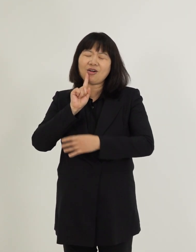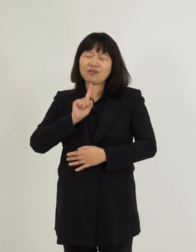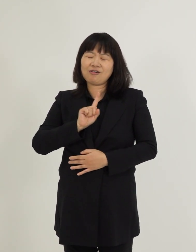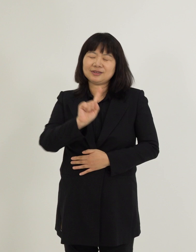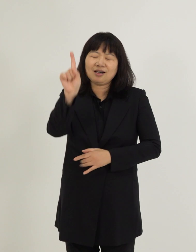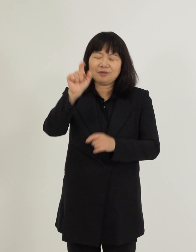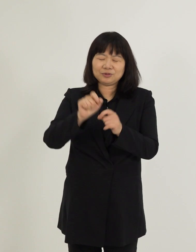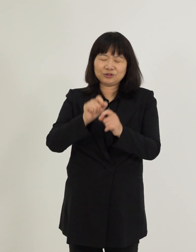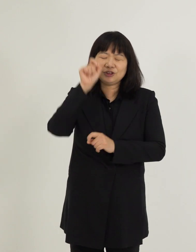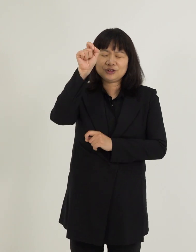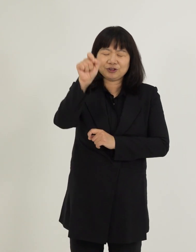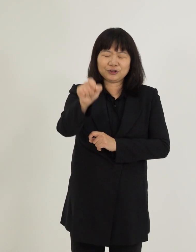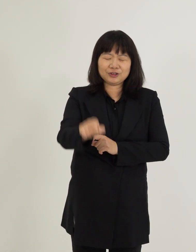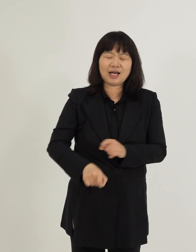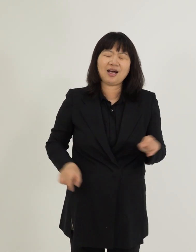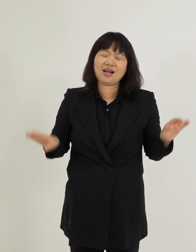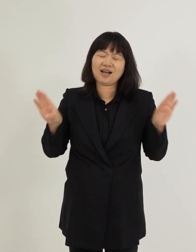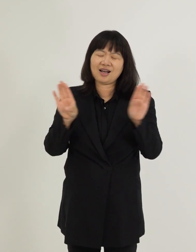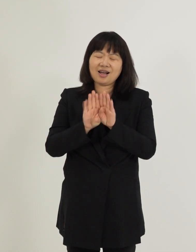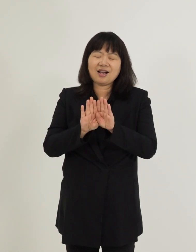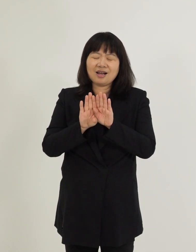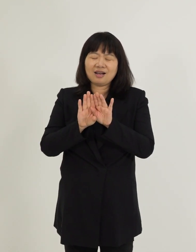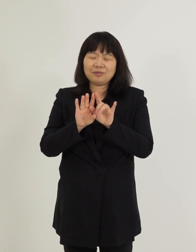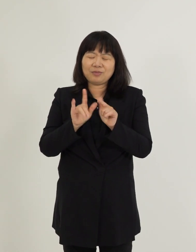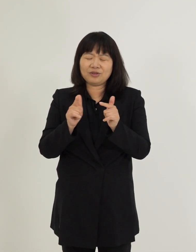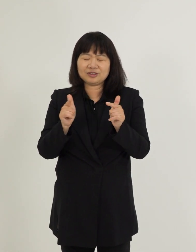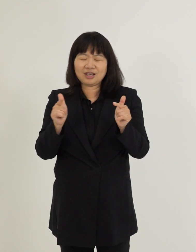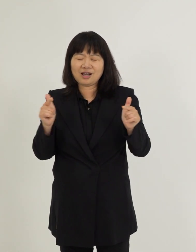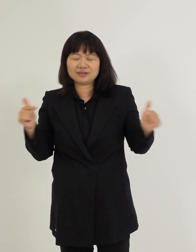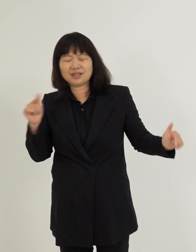들릴지어다 영원한 문들아.